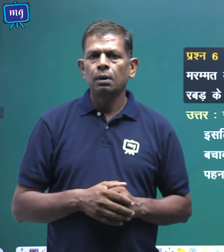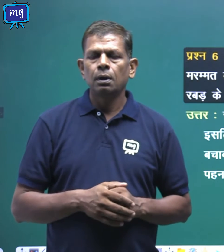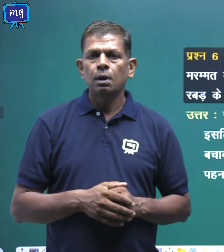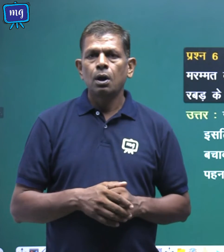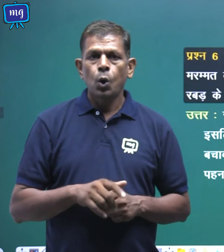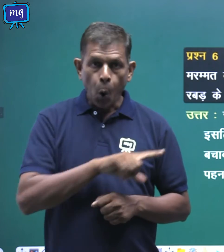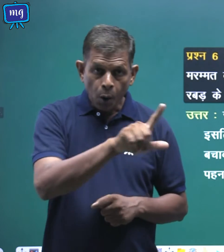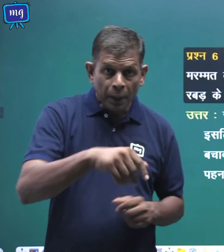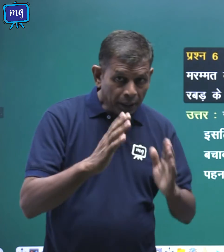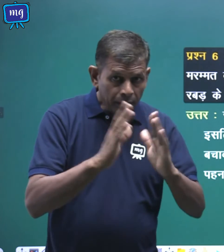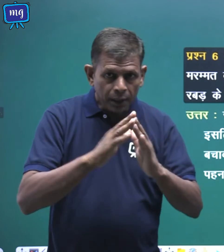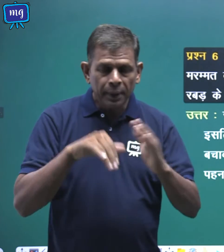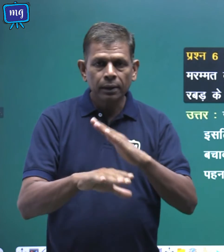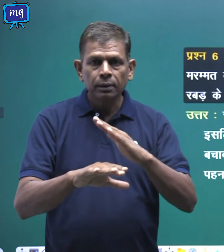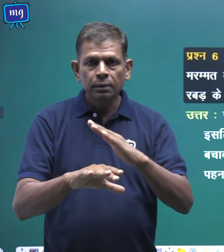आपके घर में